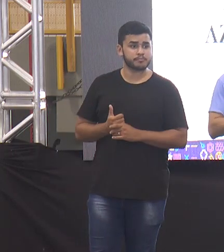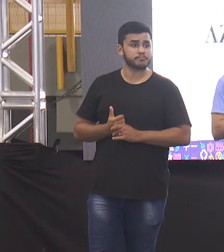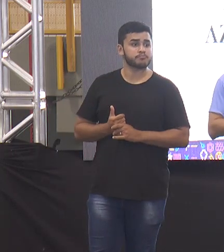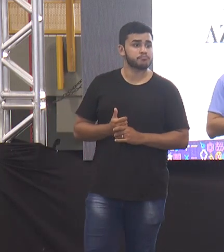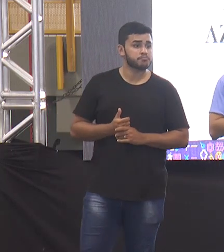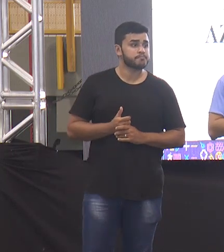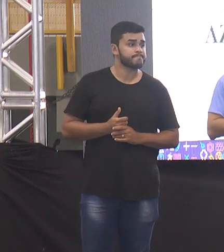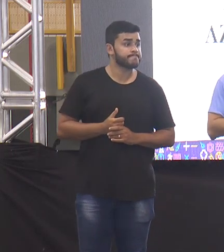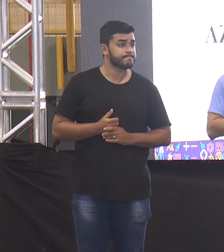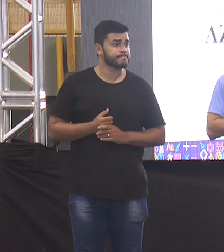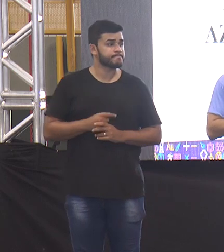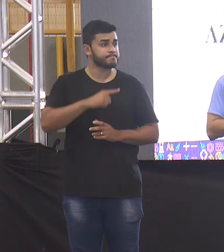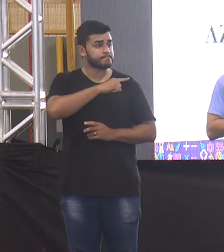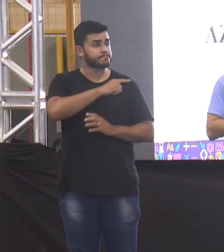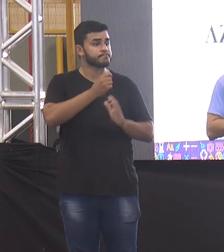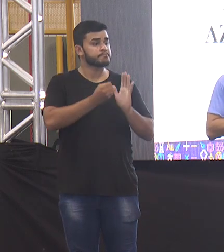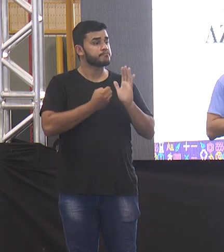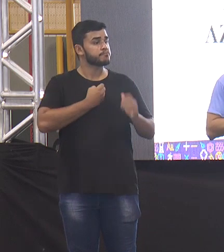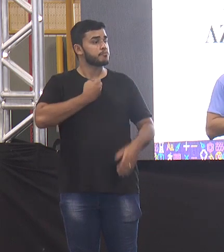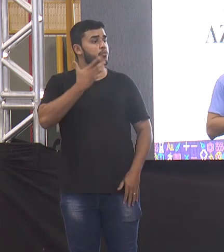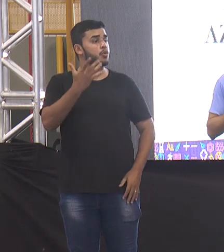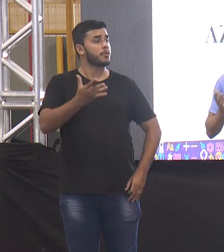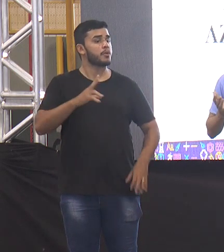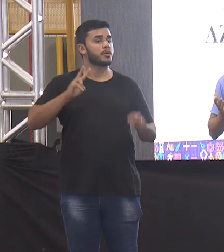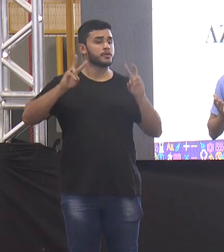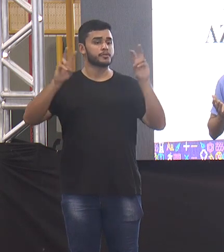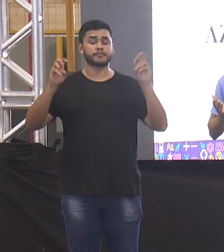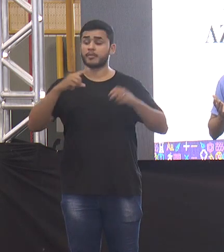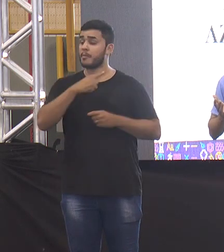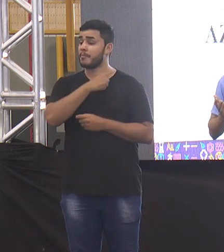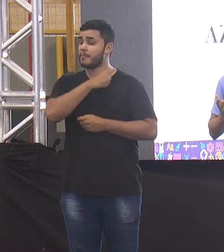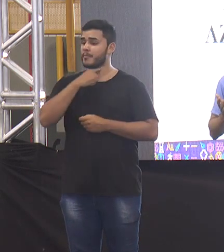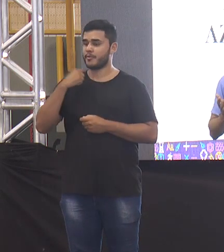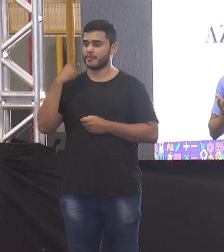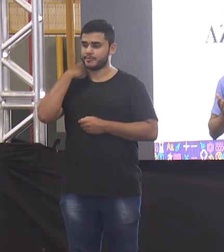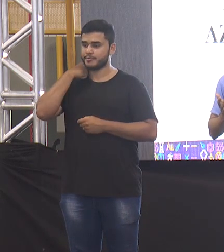Qual é o tema central desse poema? É a morte.